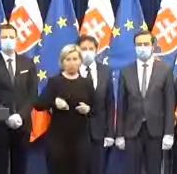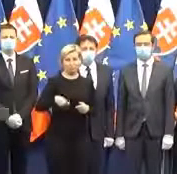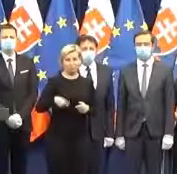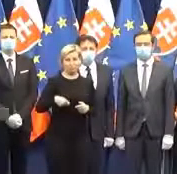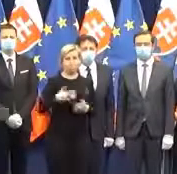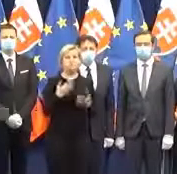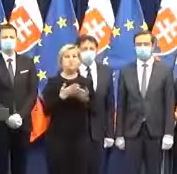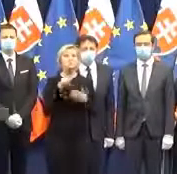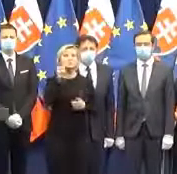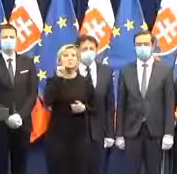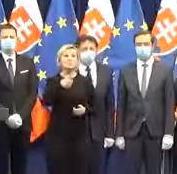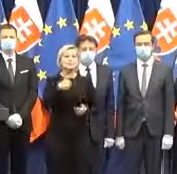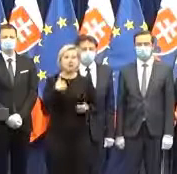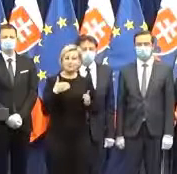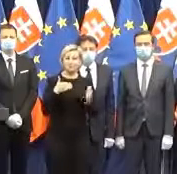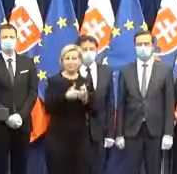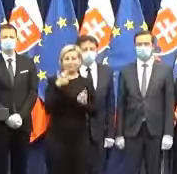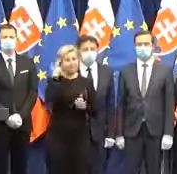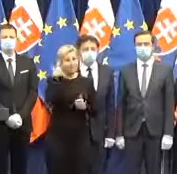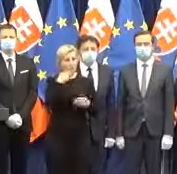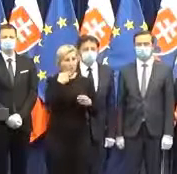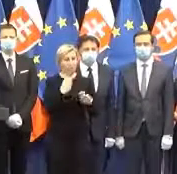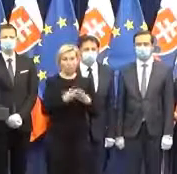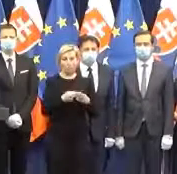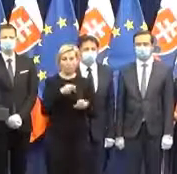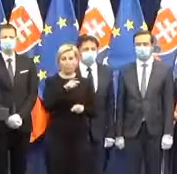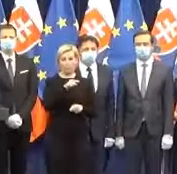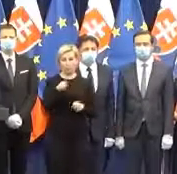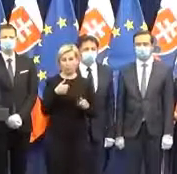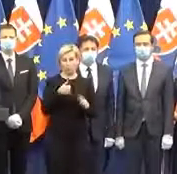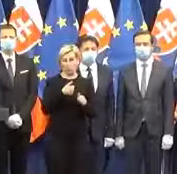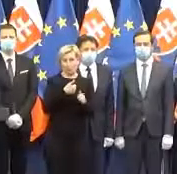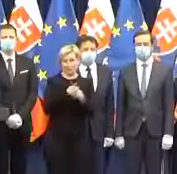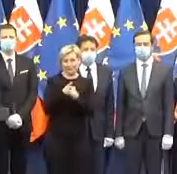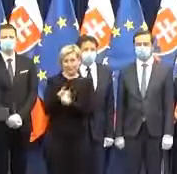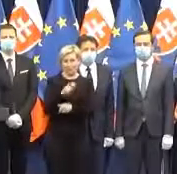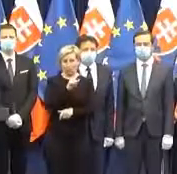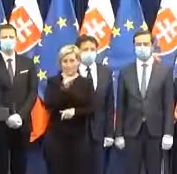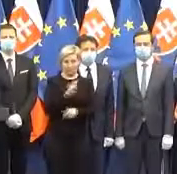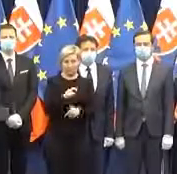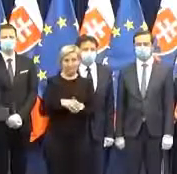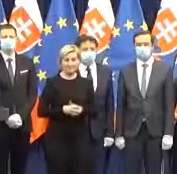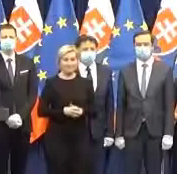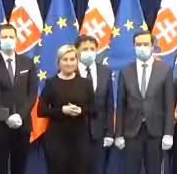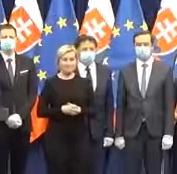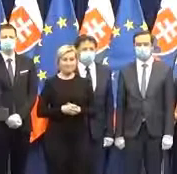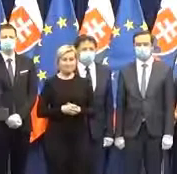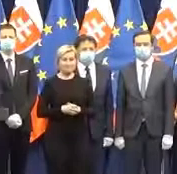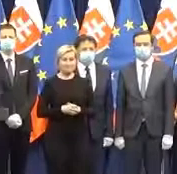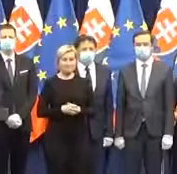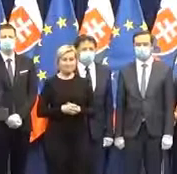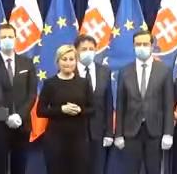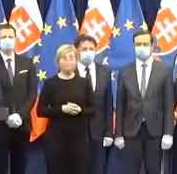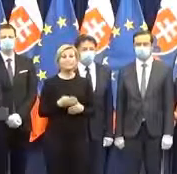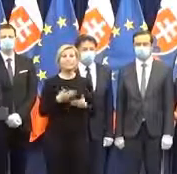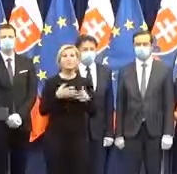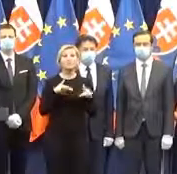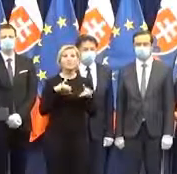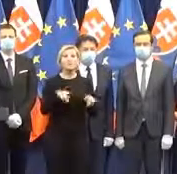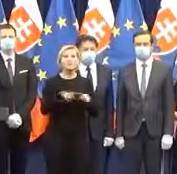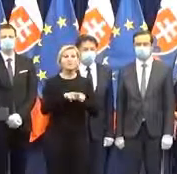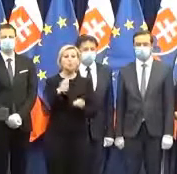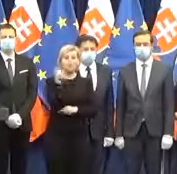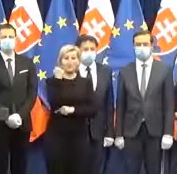a počuť odpovede na všetky tieto otázky. Takže prítomného riaditeľa alebo